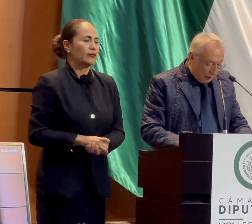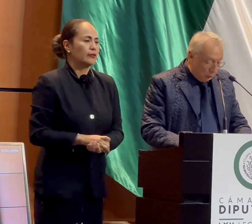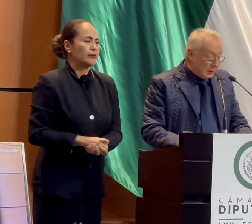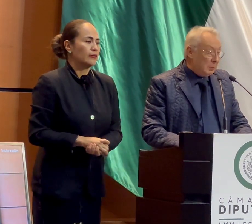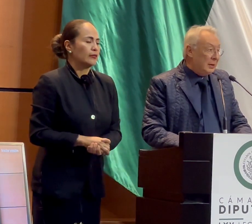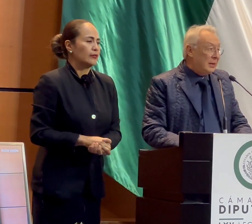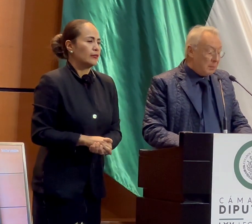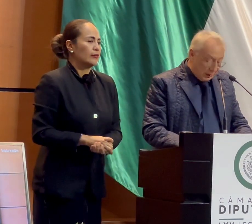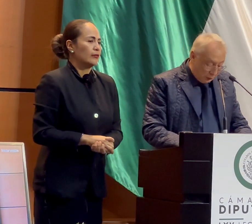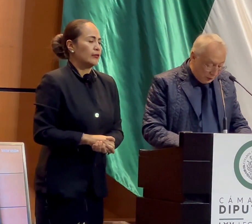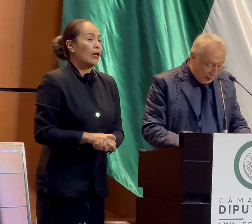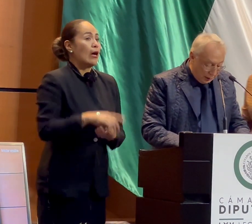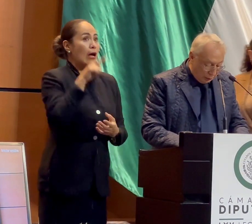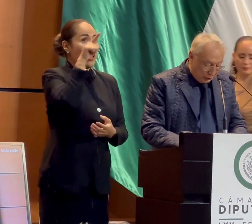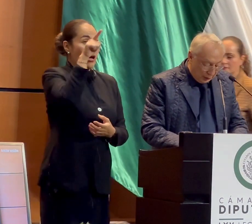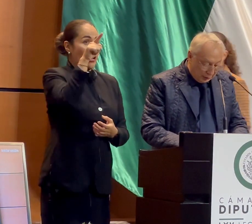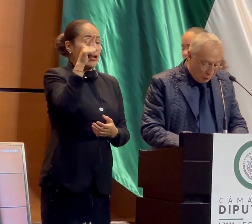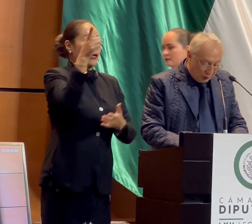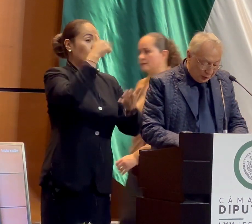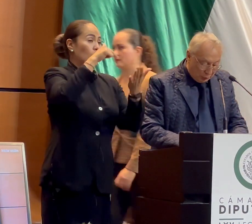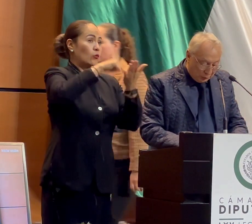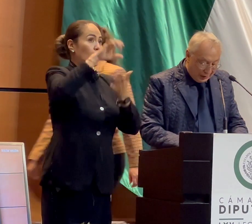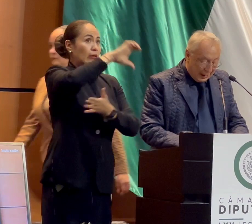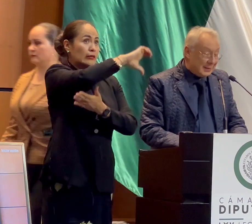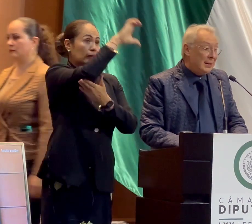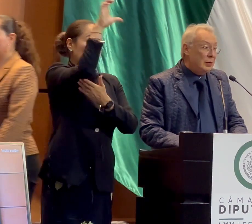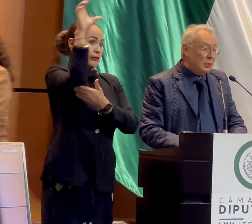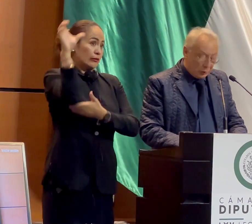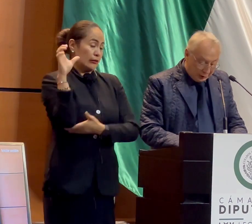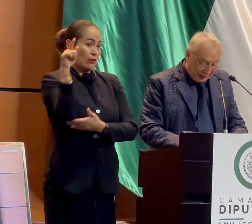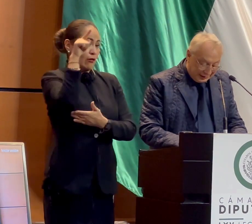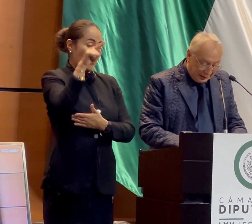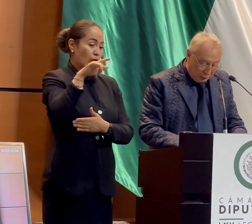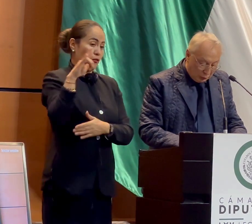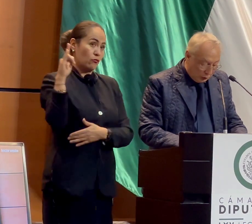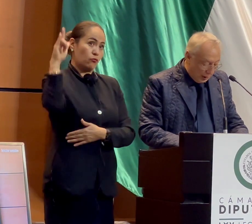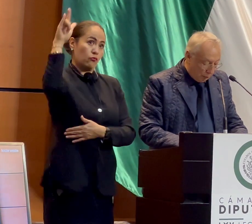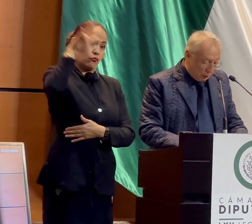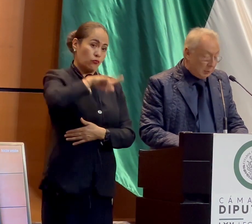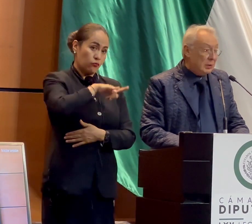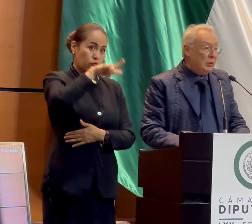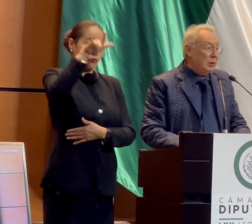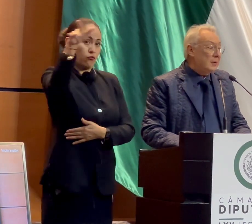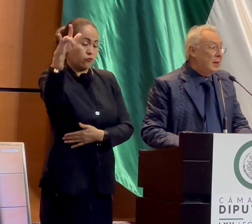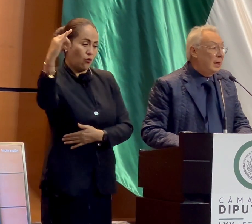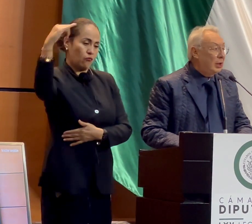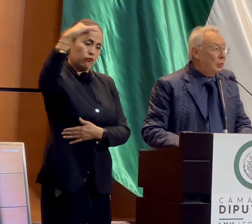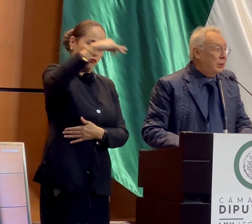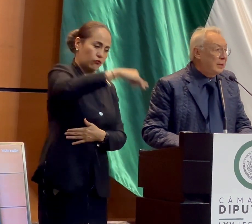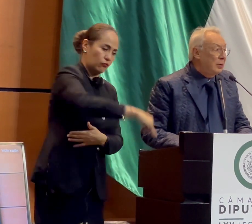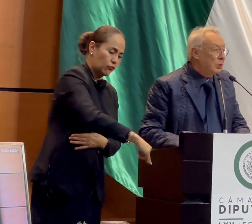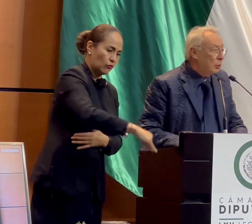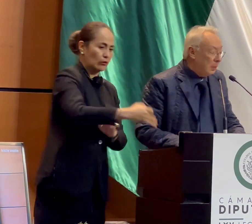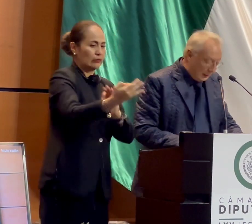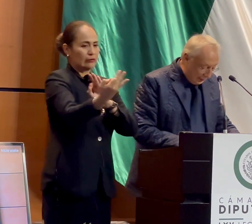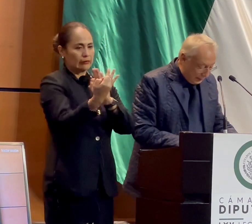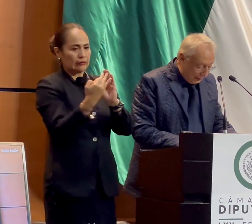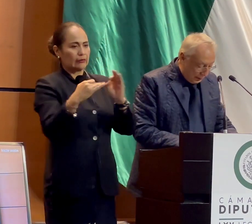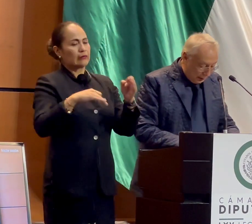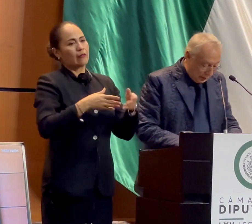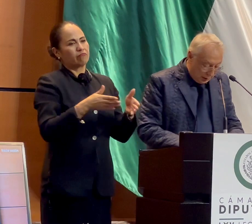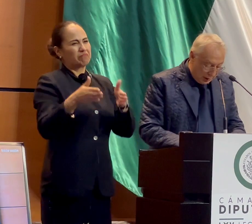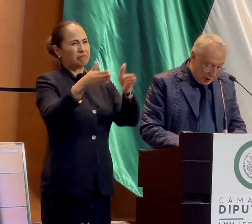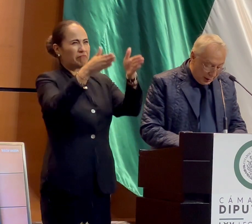invadiendo peligrosamente espacios aéreos exclusivos para ascensos, descensos, aproximaciones y rutas de nuestro